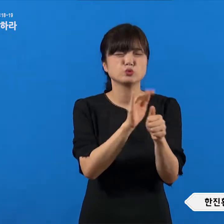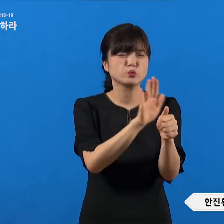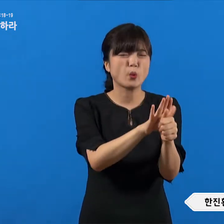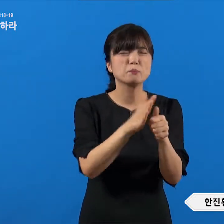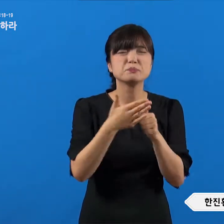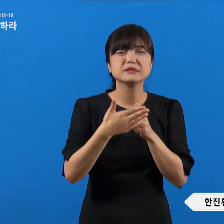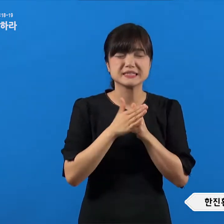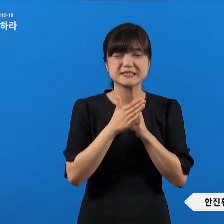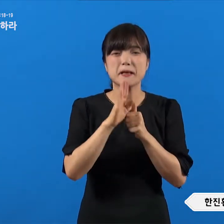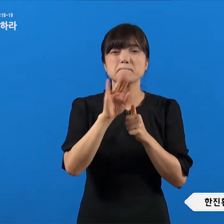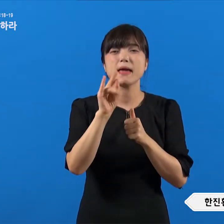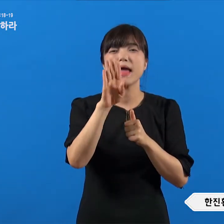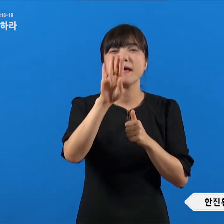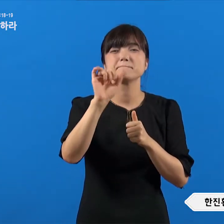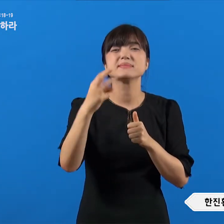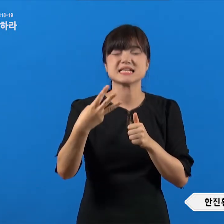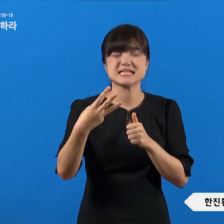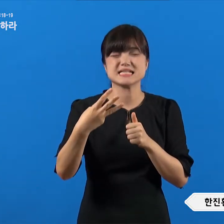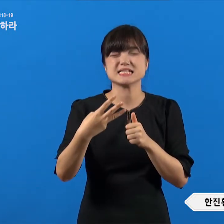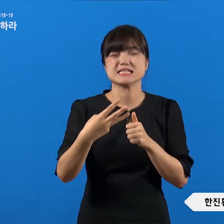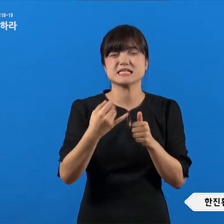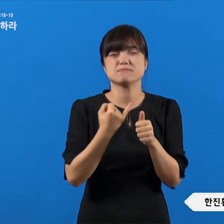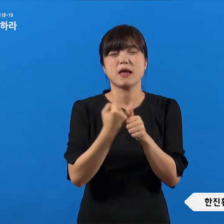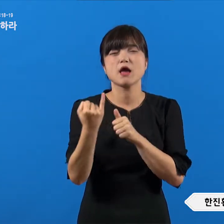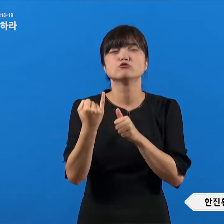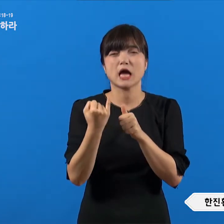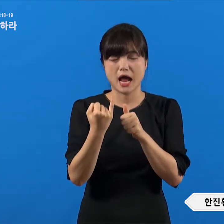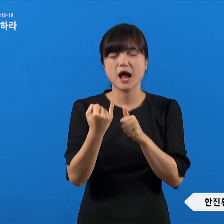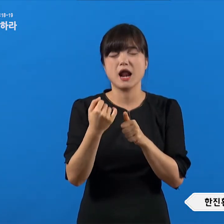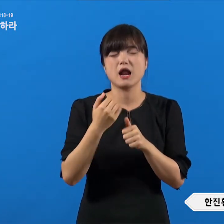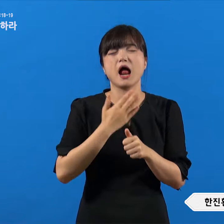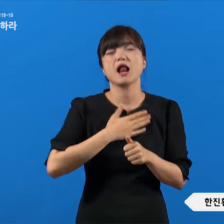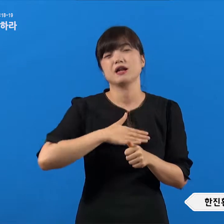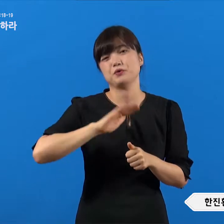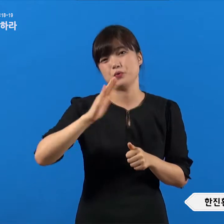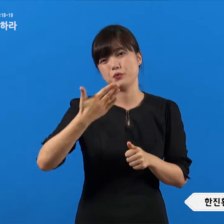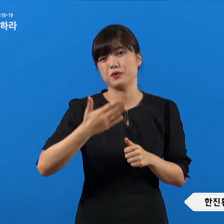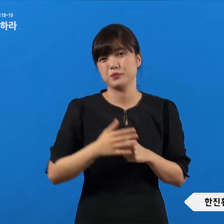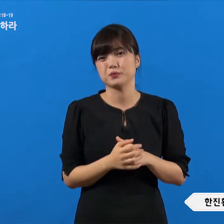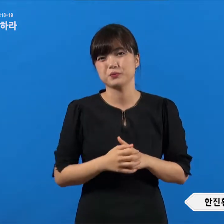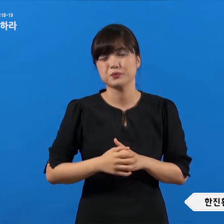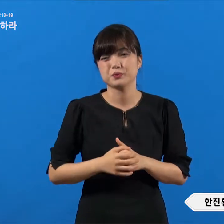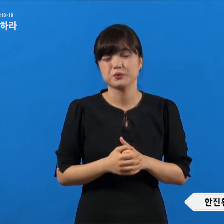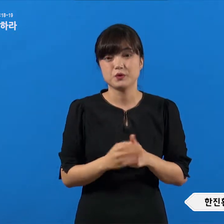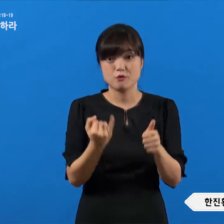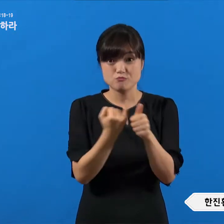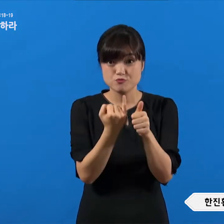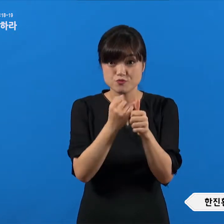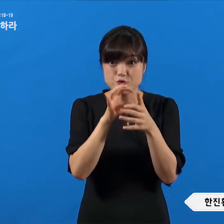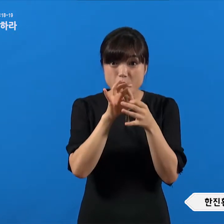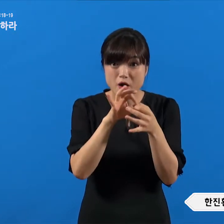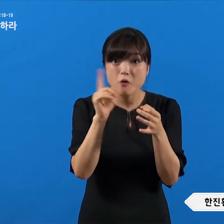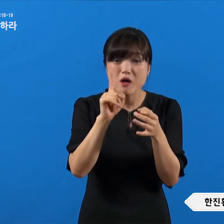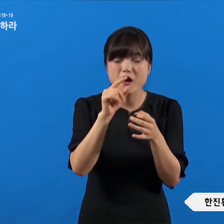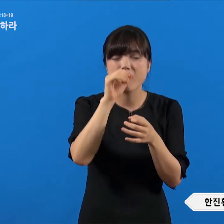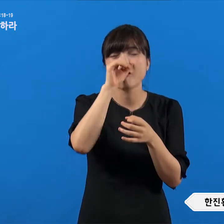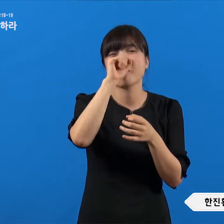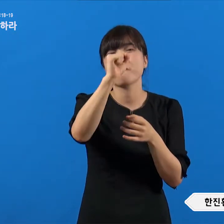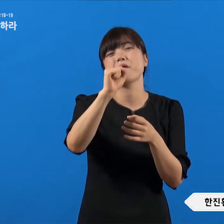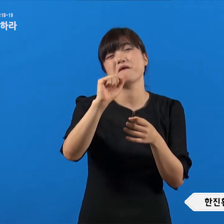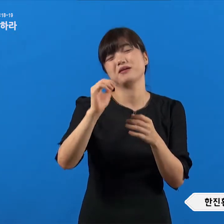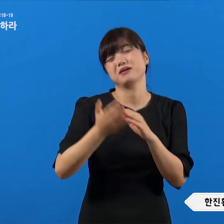배필이라는 말이구나 하는 것을 두 사람이 깨달았다고 합니다. 그래서 부부 관계가 얼마나 이제